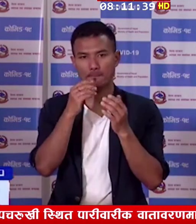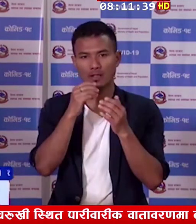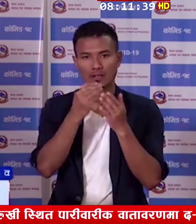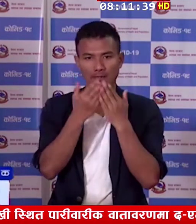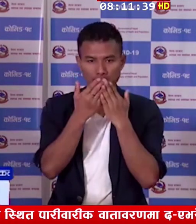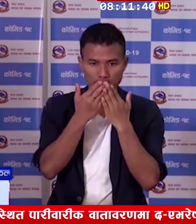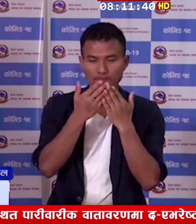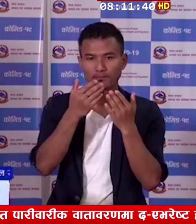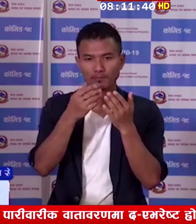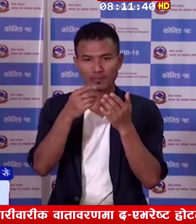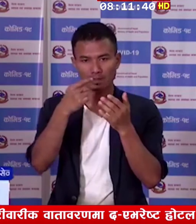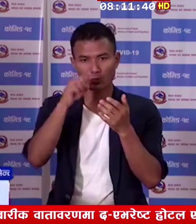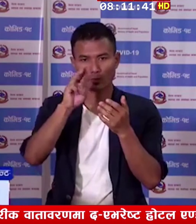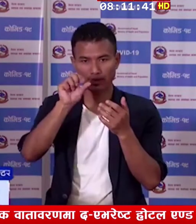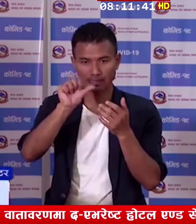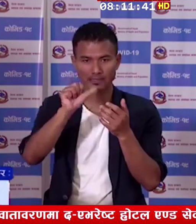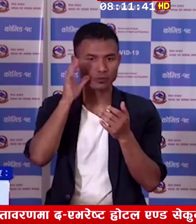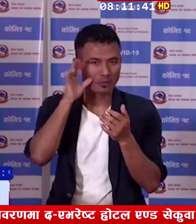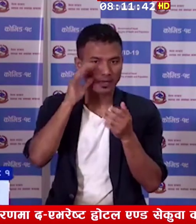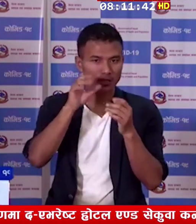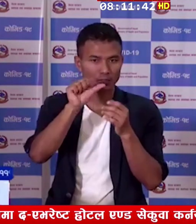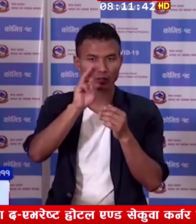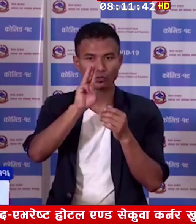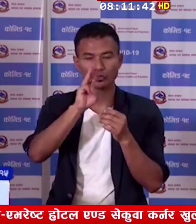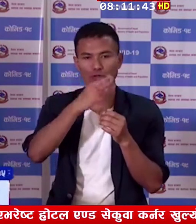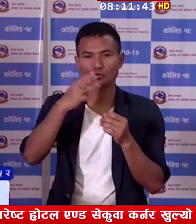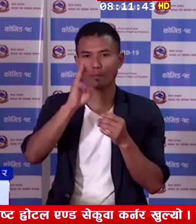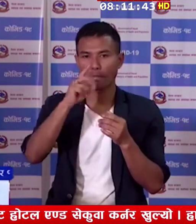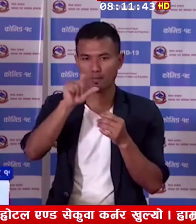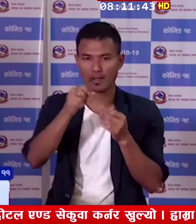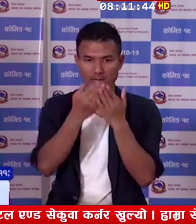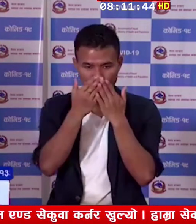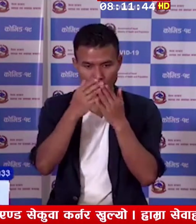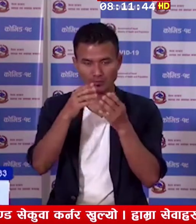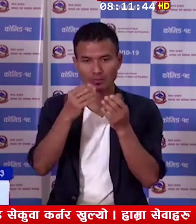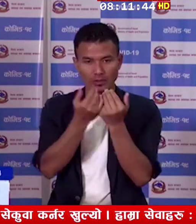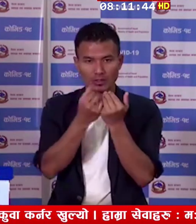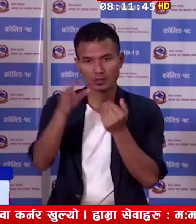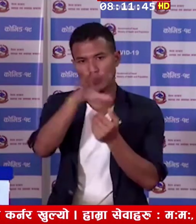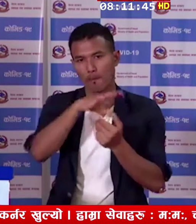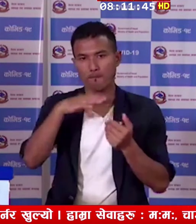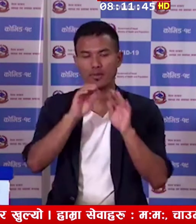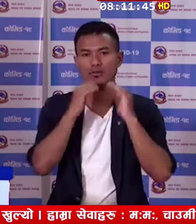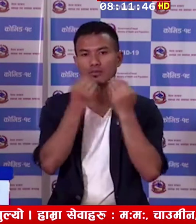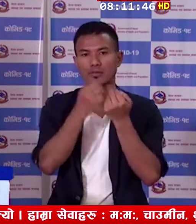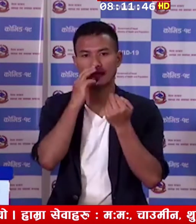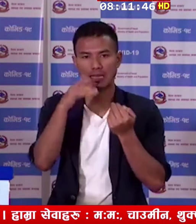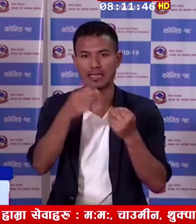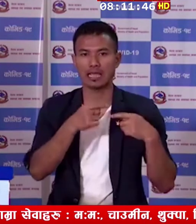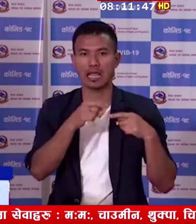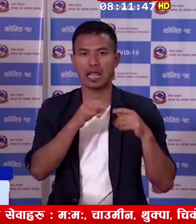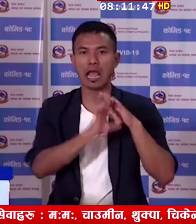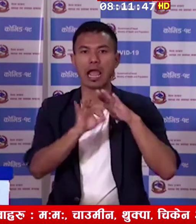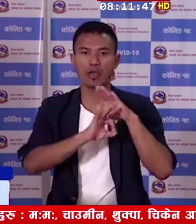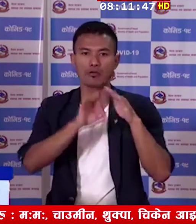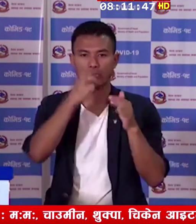नमाज, तरावीको नमाज र शुक्रबारको जुम्माको नमाज पनि पढ्दै आइरहनु भएकोमा म सम्पूर्ण समुदायलाई आयोगको तर्फबाट